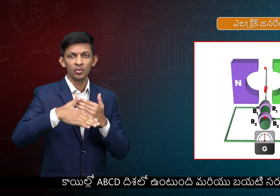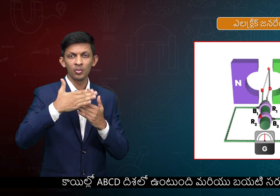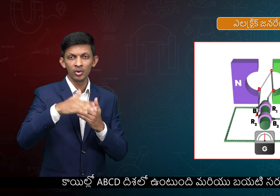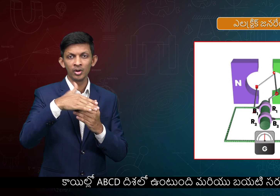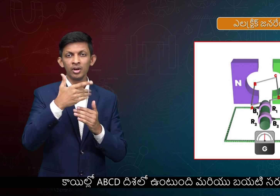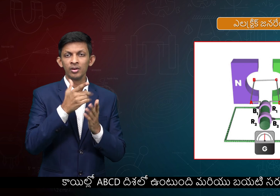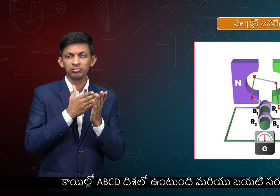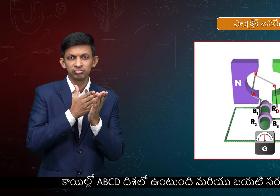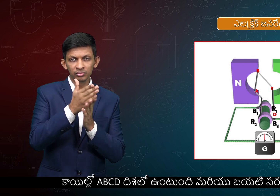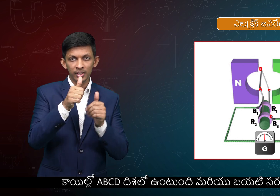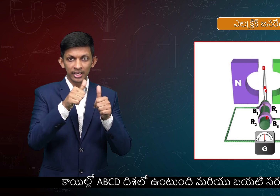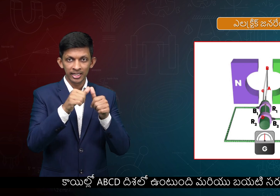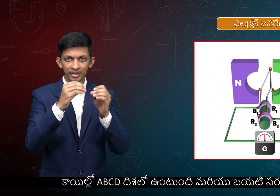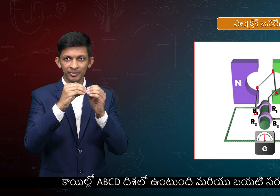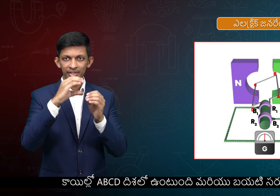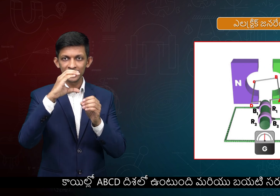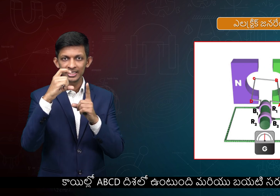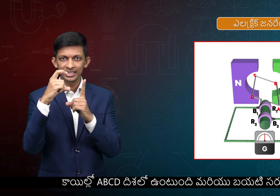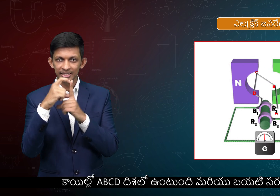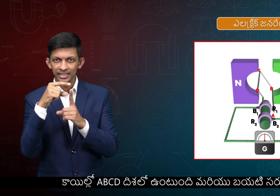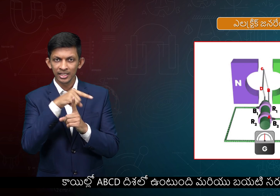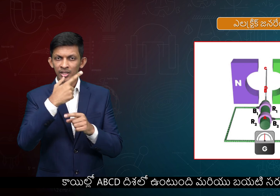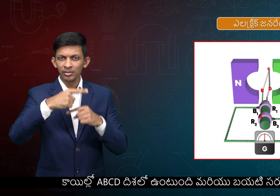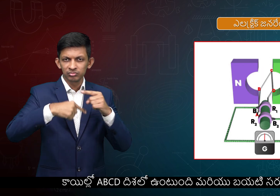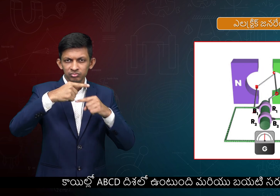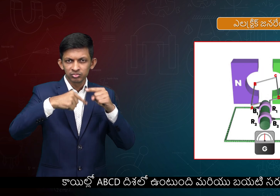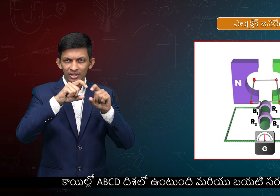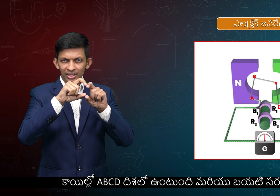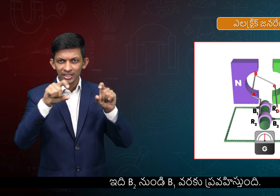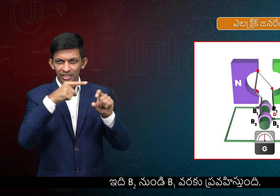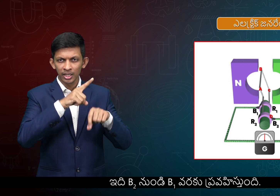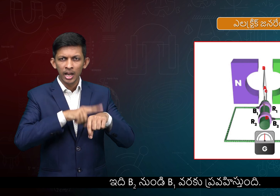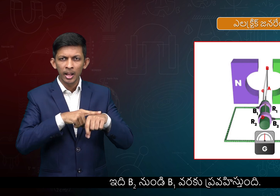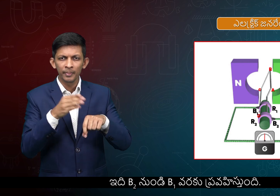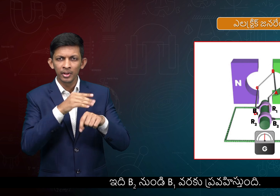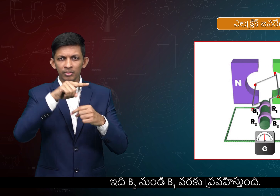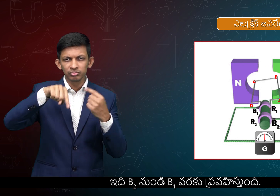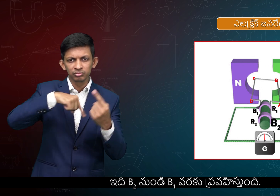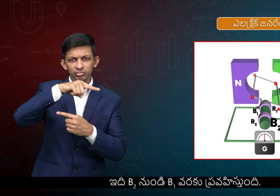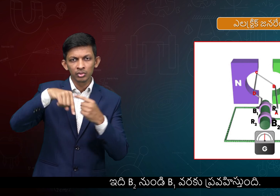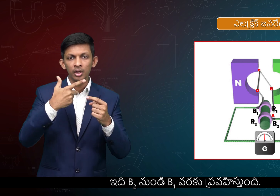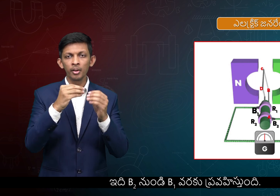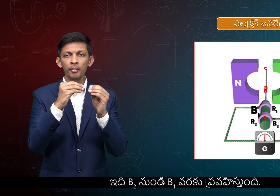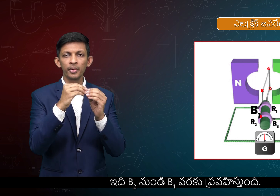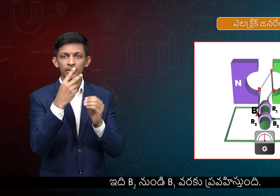కాయిల్లో ఏబిసిడి దిశలో ఉంటుంది మరియు బయటి సర్క్యూట్లో ఇది B2 నుండి B1 వరకు